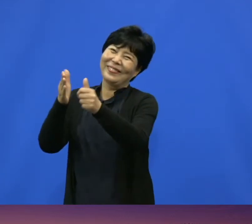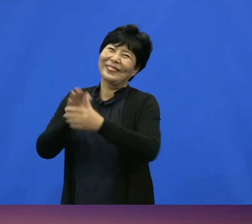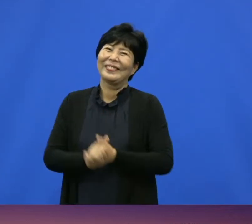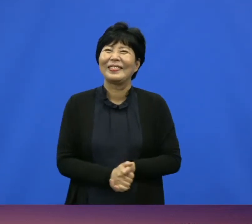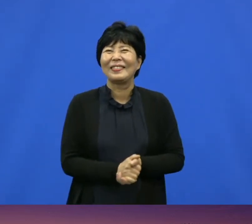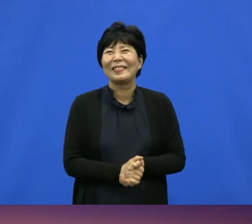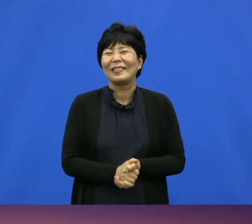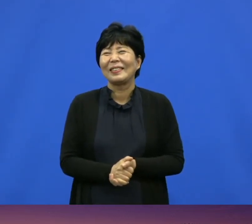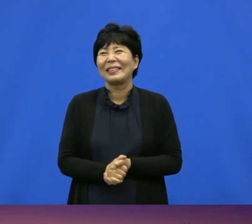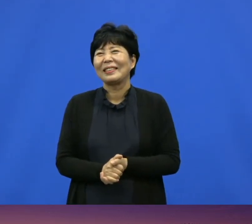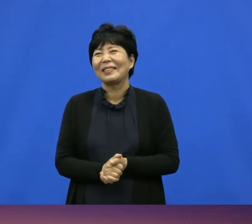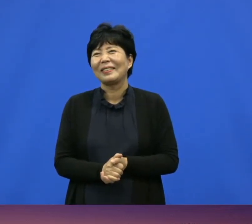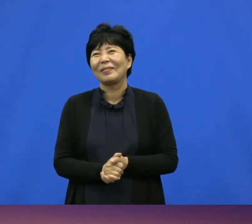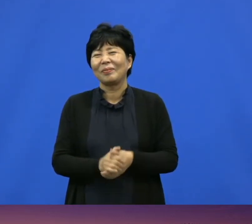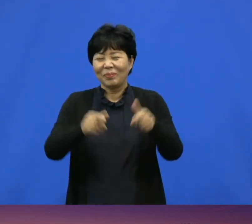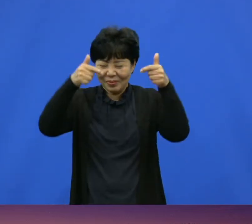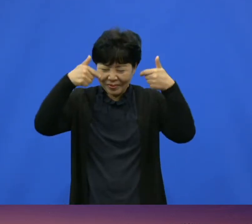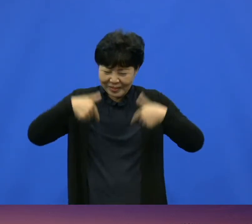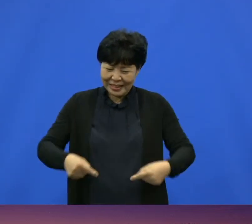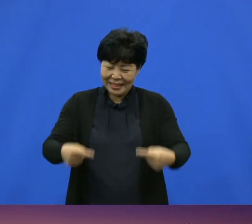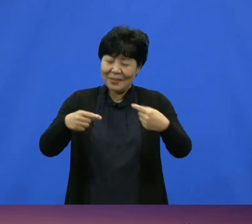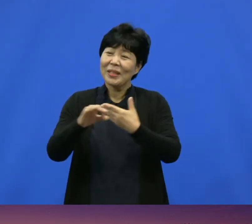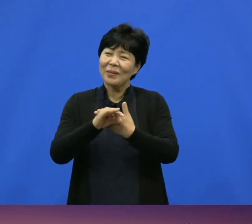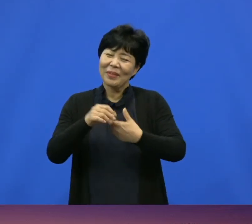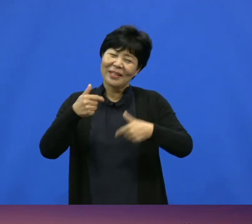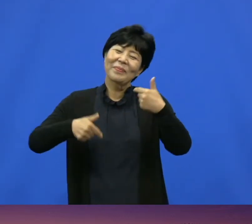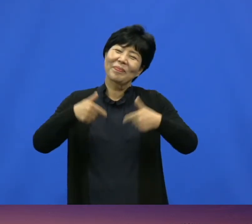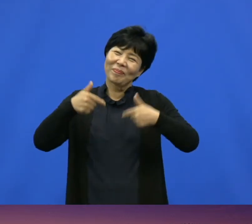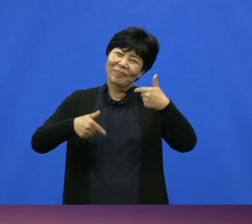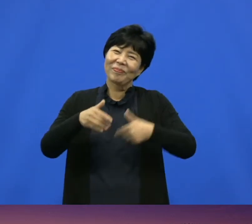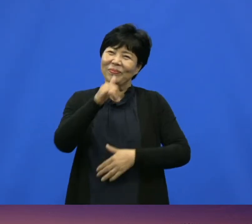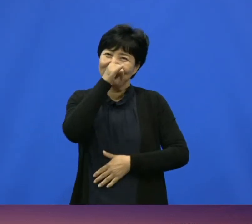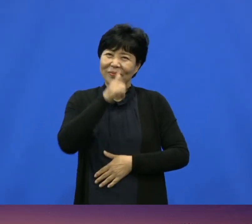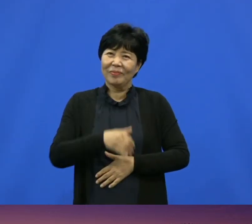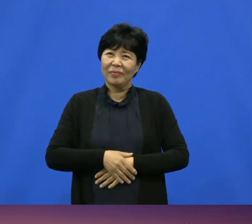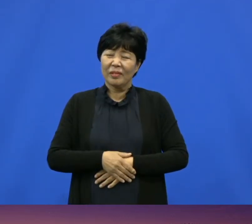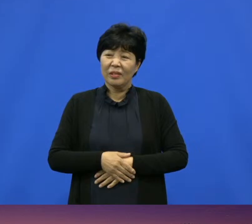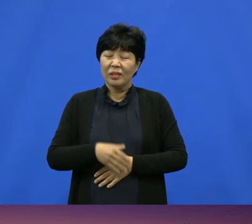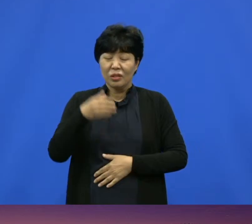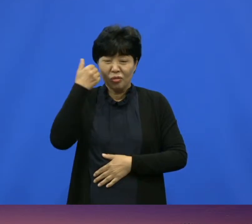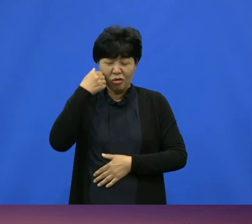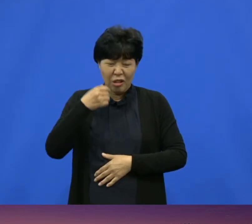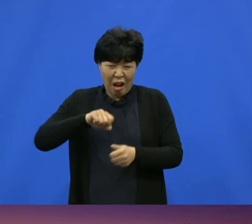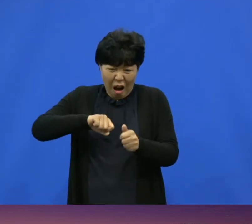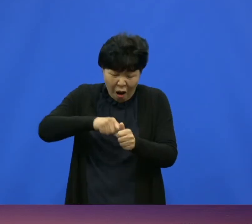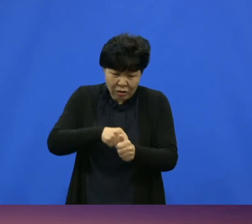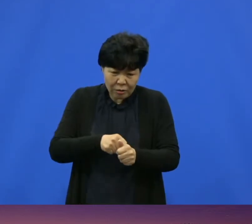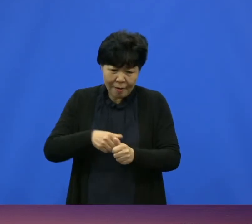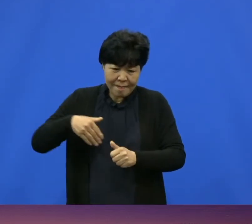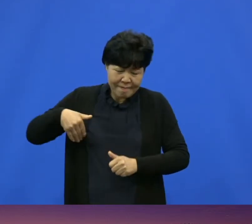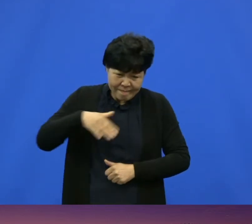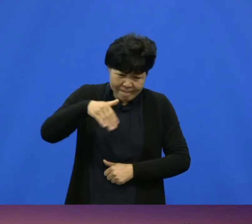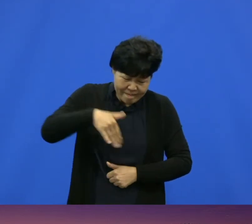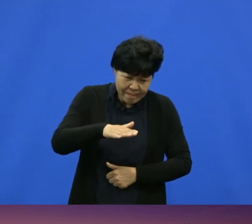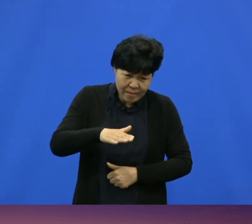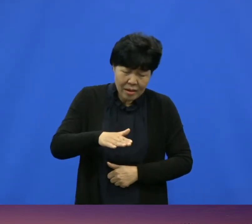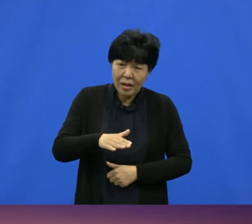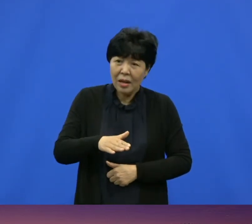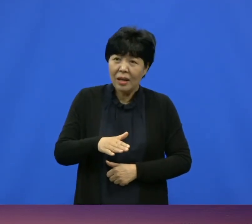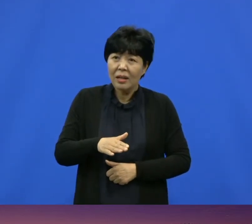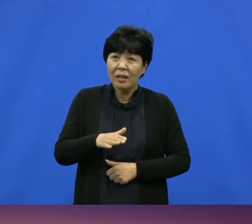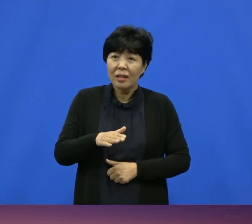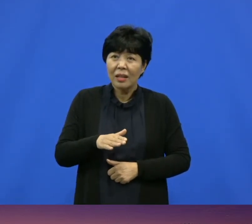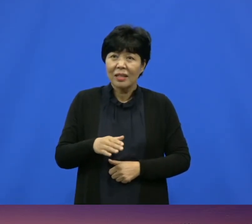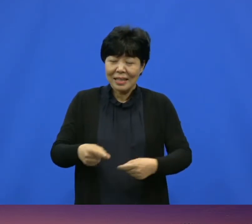여러분 철야 나오는 게 기쁨이 있죠, 그죠? 예. 혹시 누가 막 억지로 강요해가지고 오신 분 손 들어보세요. 안 오면 발로 찬다 이래가지고 오신